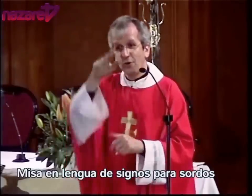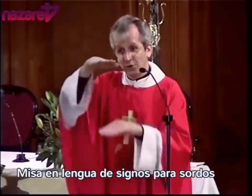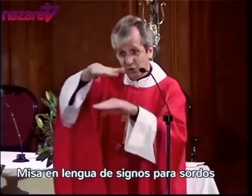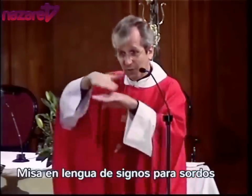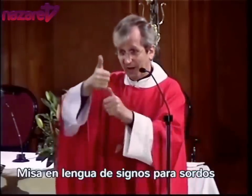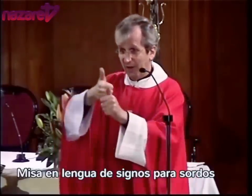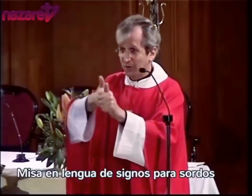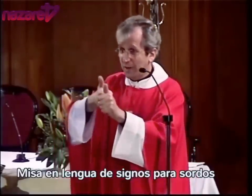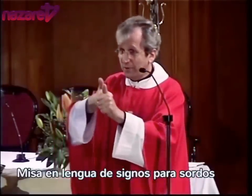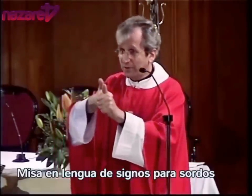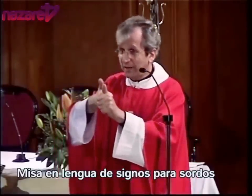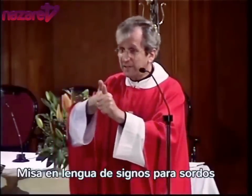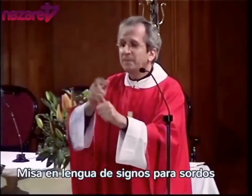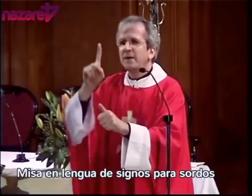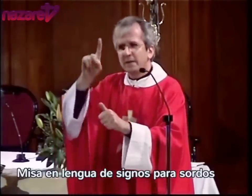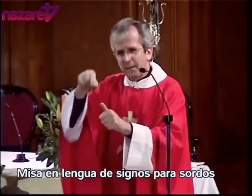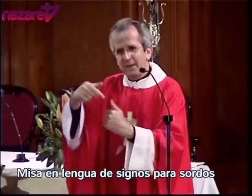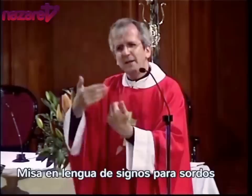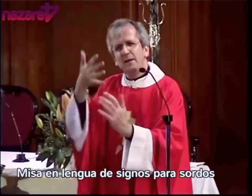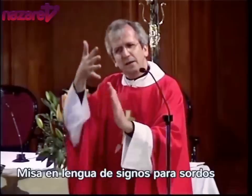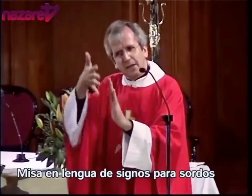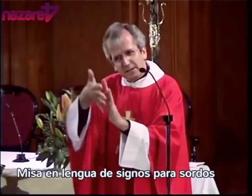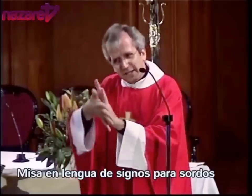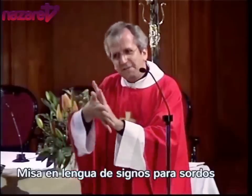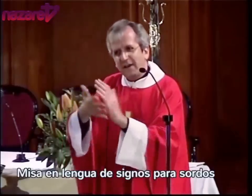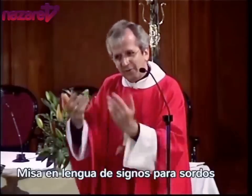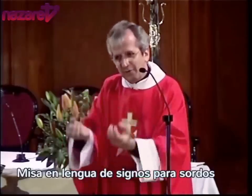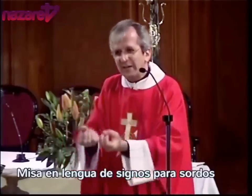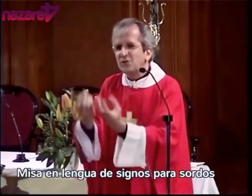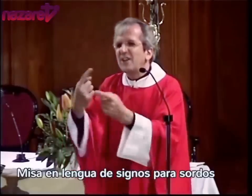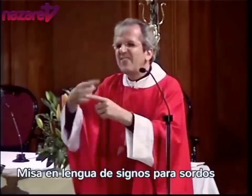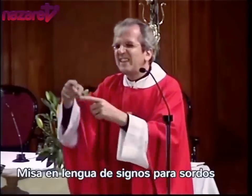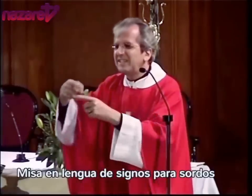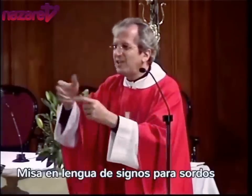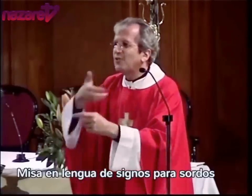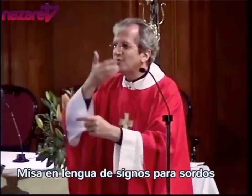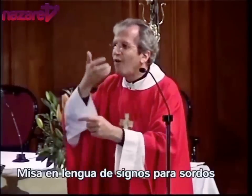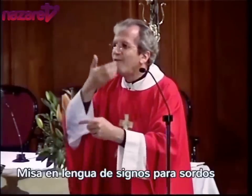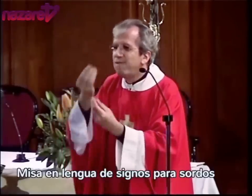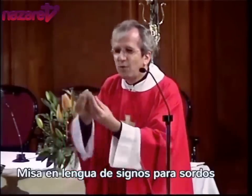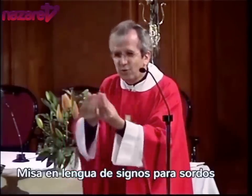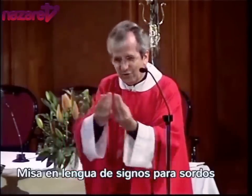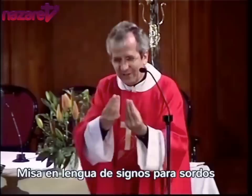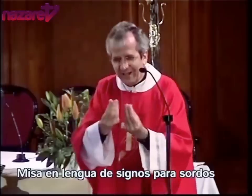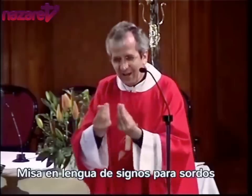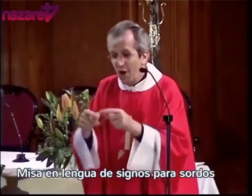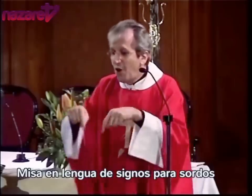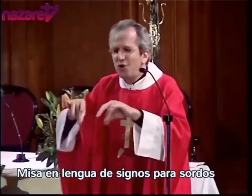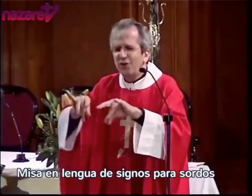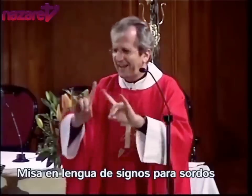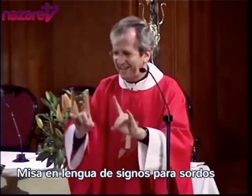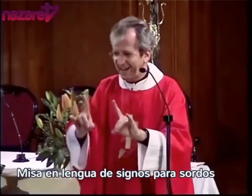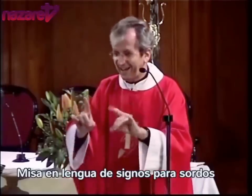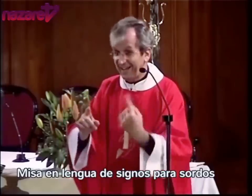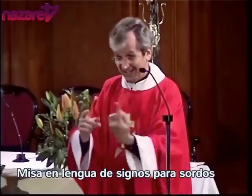fuego sobre los apóstoles, también significando esos distintos frutos,